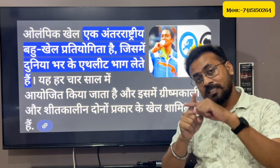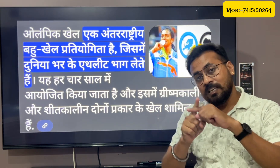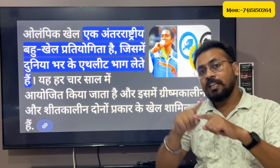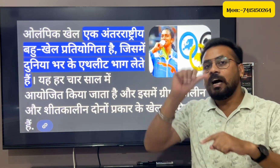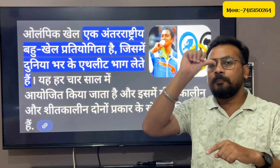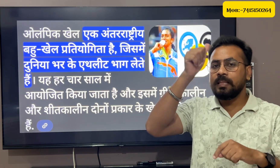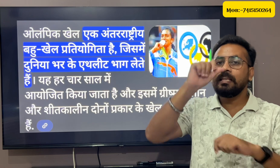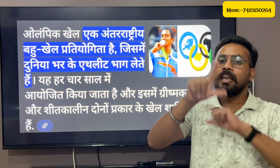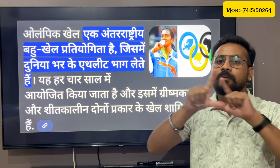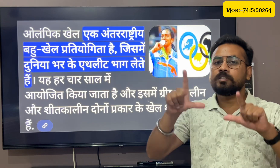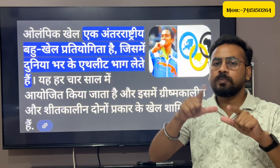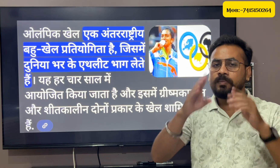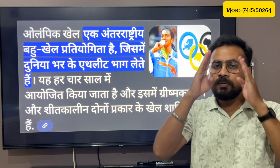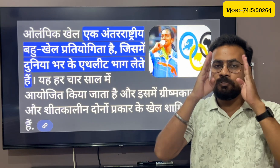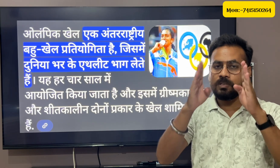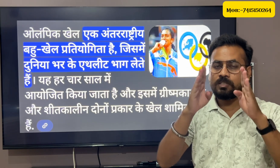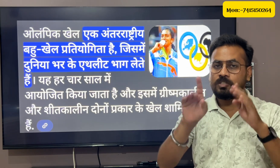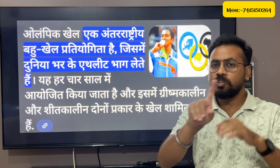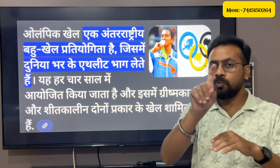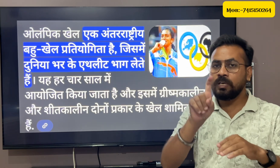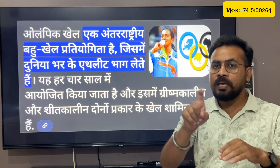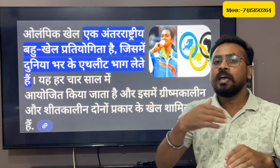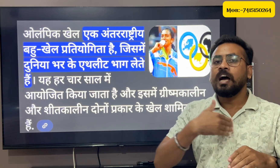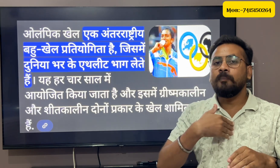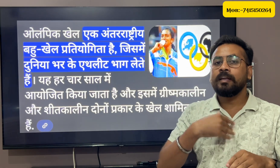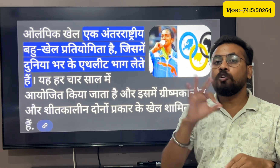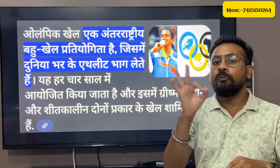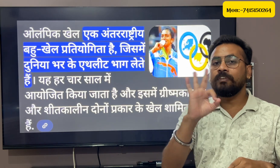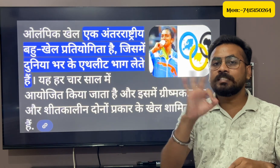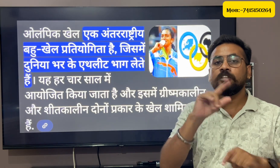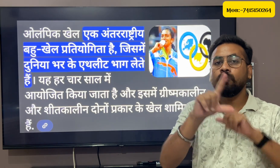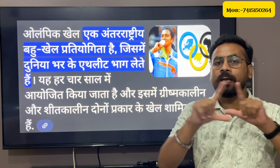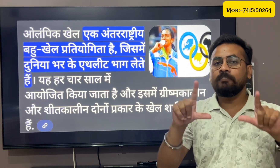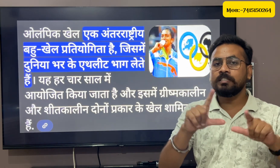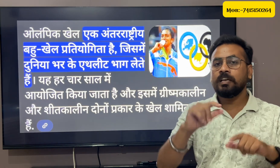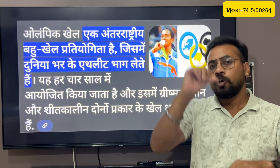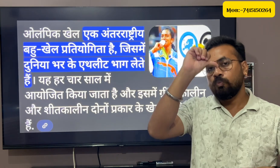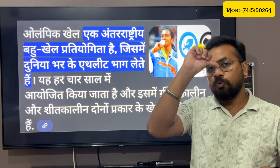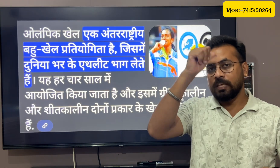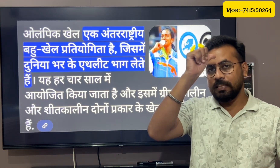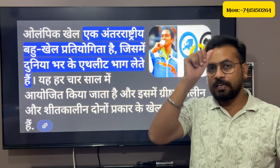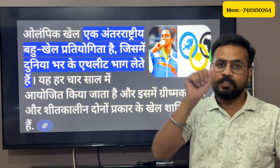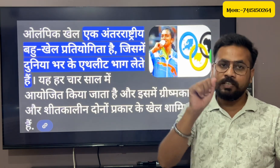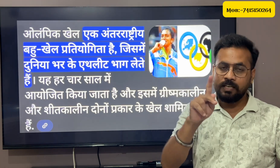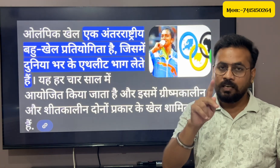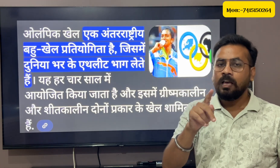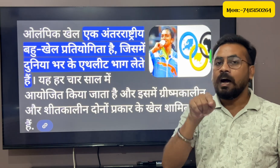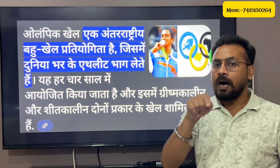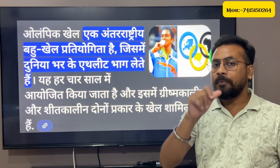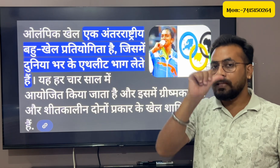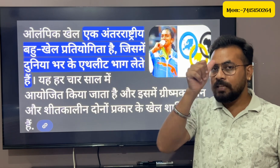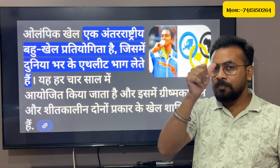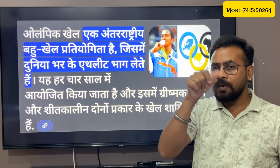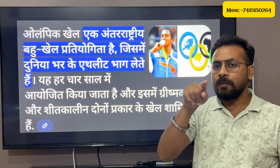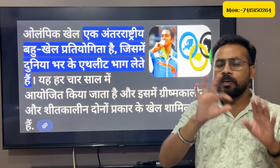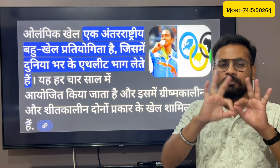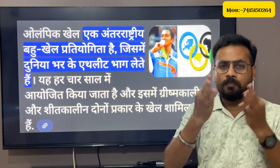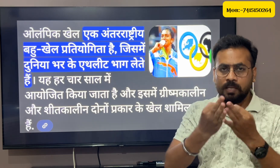साथ आप हिंदी लैंग्वेज पे भी फोकस कीजिए, क्योंकि हमारी ऑफिशियल जो लैंग्वेज है वो हिंदी है। ठीक है, आप हिंदी में अपनी फैमिली में